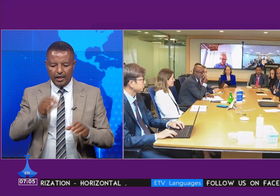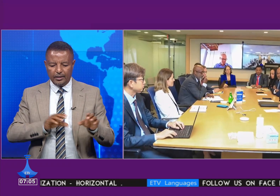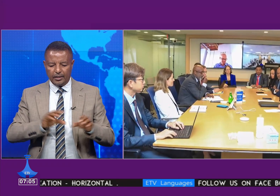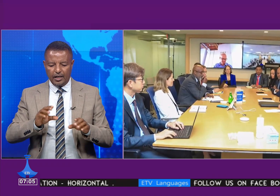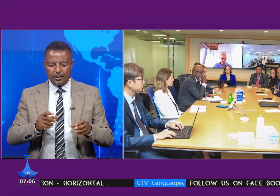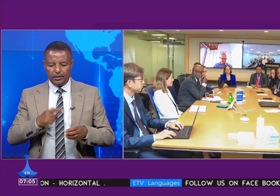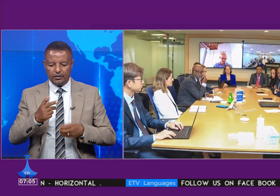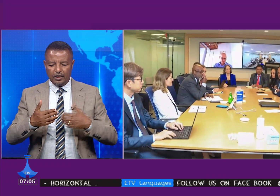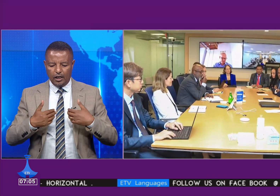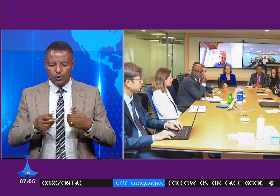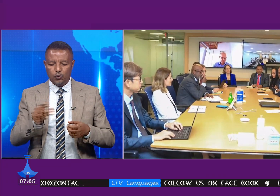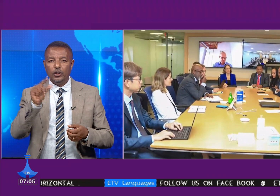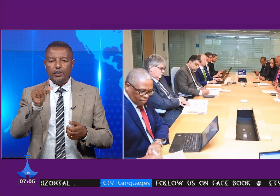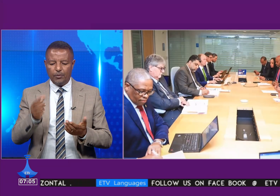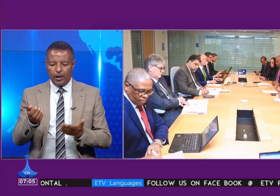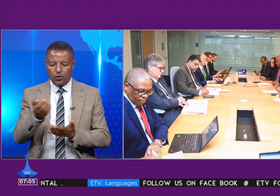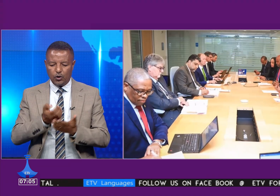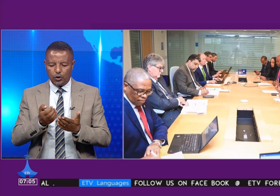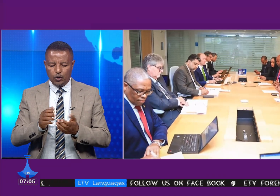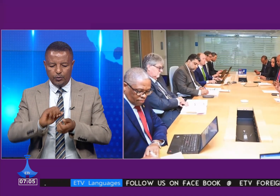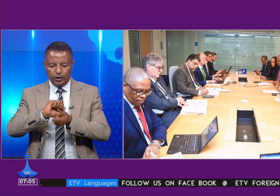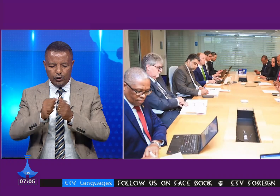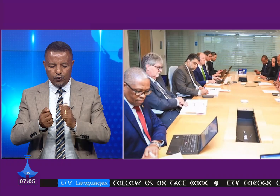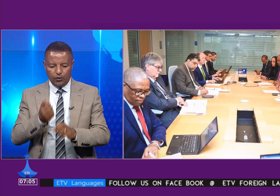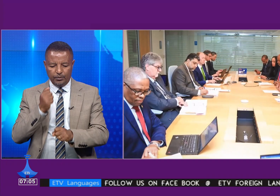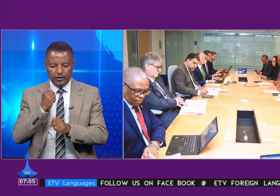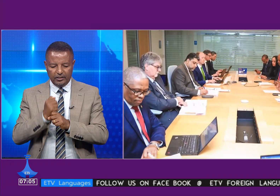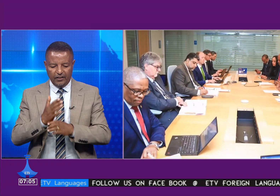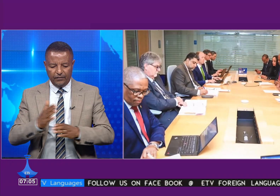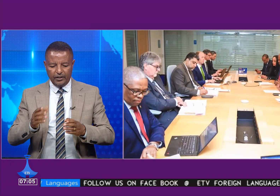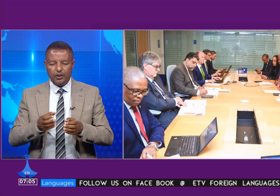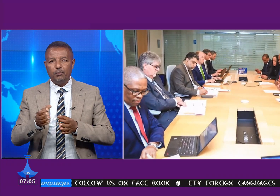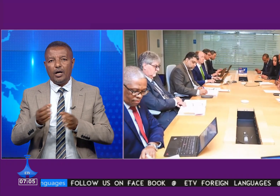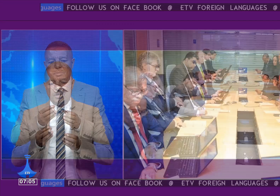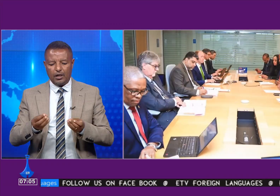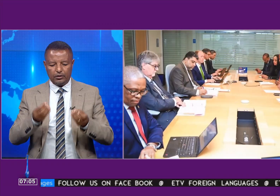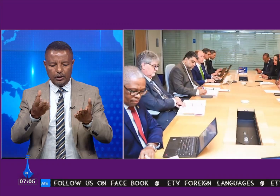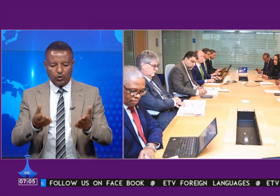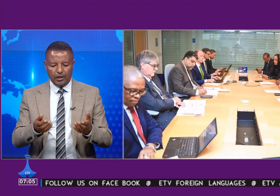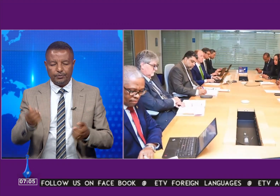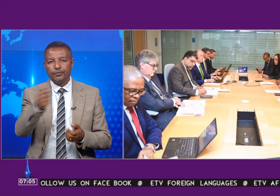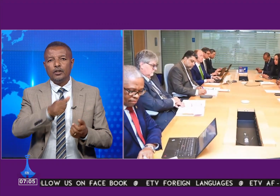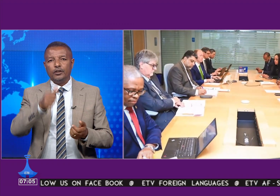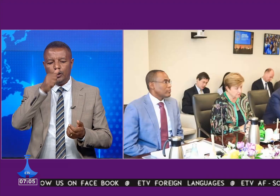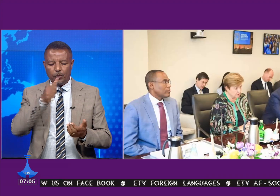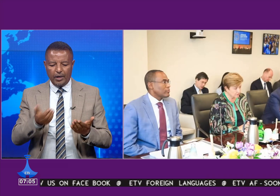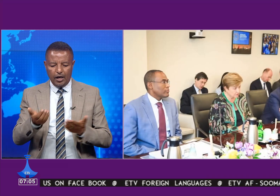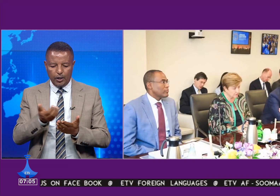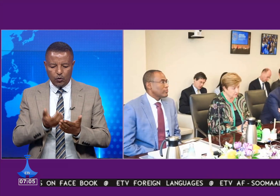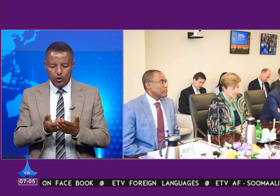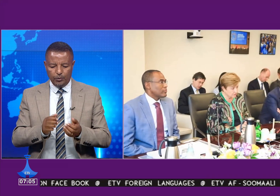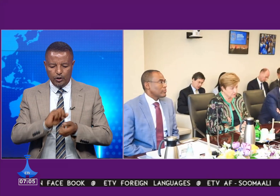በኢትዮጵያ እየተካሄደ ስላለው የማይክሮ ኢኮኖሚ ሪፎርም ሰፊ ማብራሪያ ሰጥቷል።